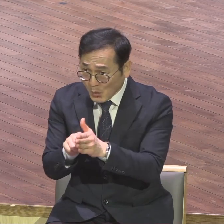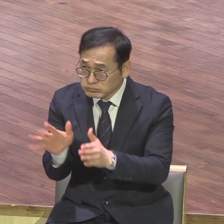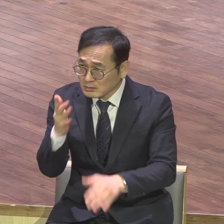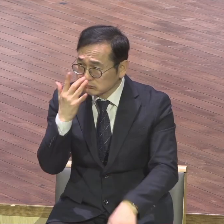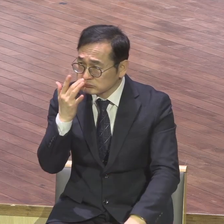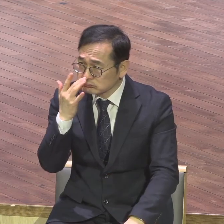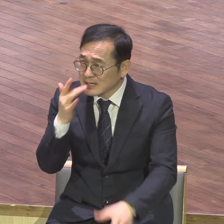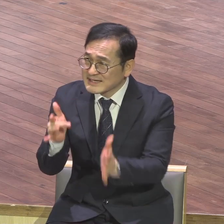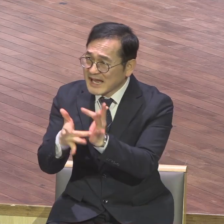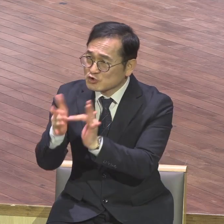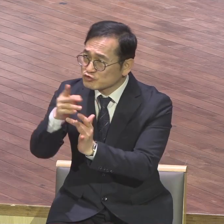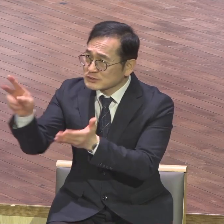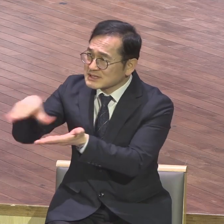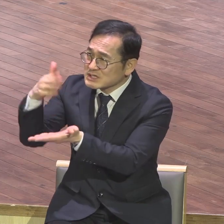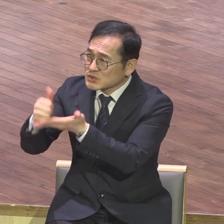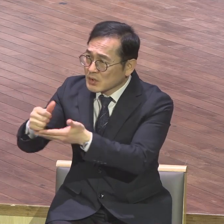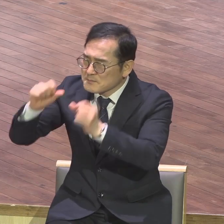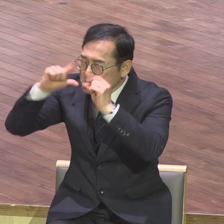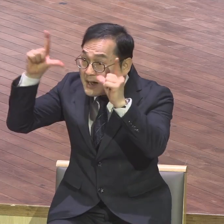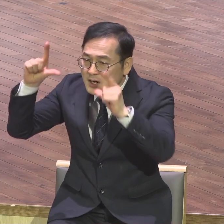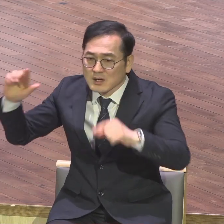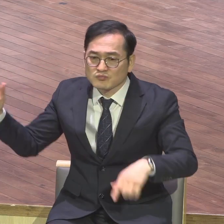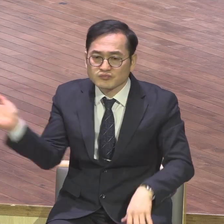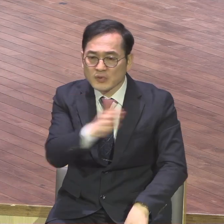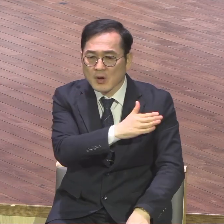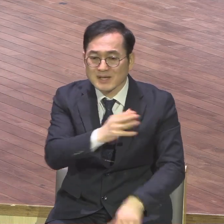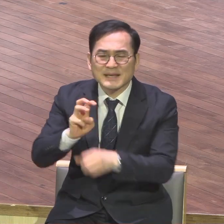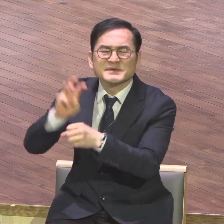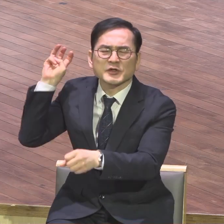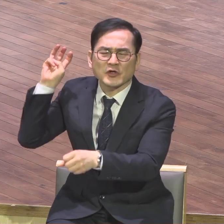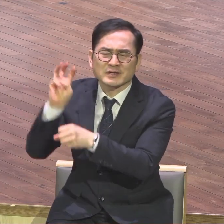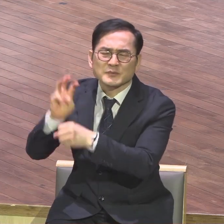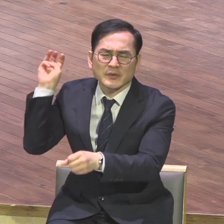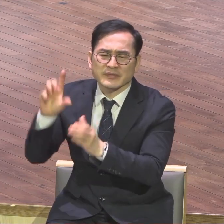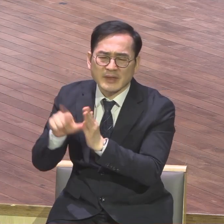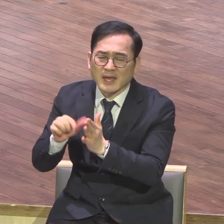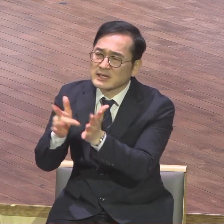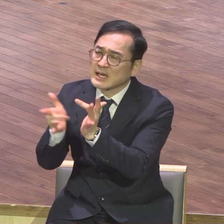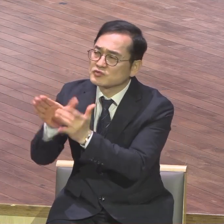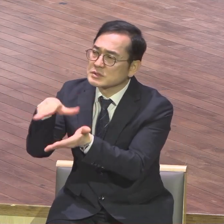그날로 지금까지 하루같이 살아. 그 30년이 그냥 하루야 하루.